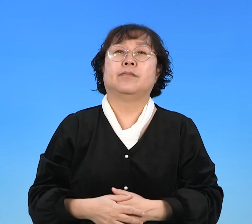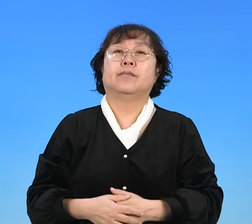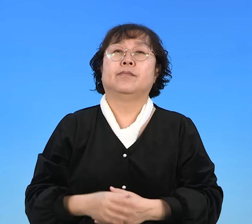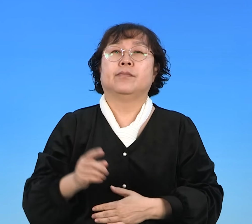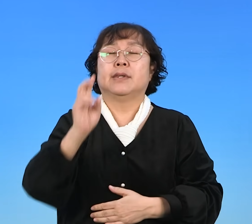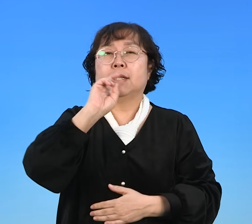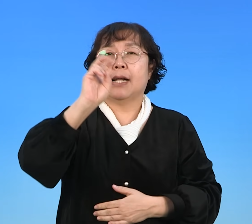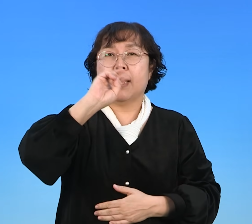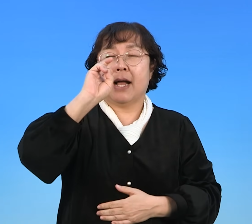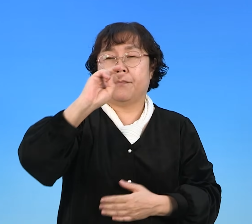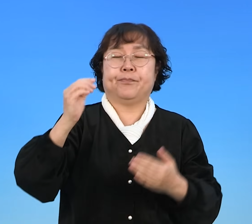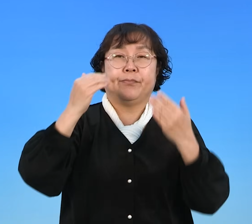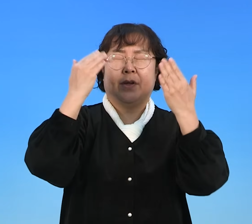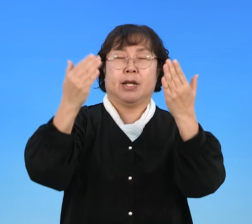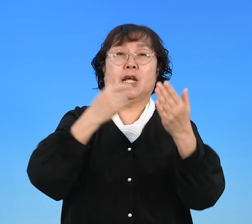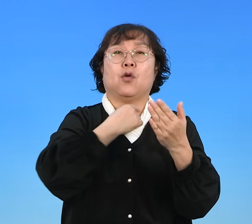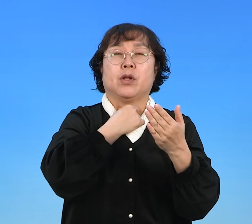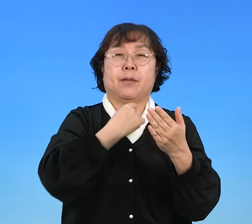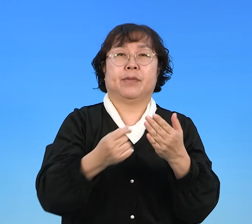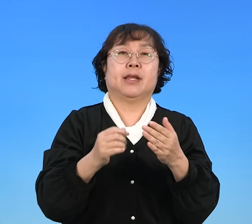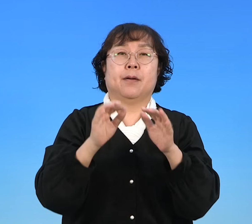찬양으로 그렇게 나아가기 원합니다.